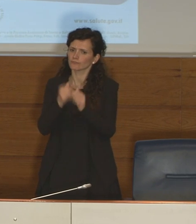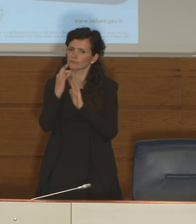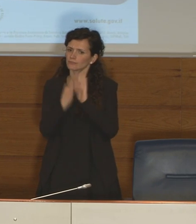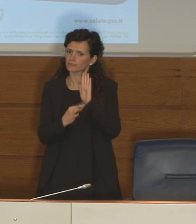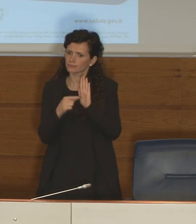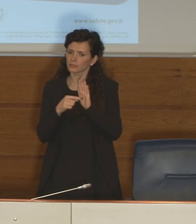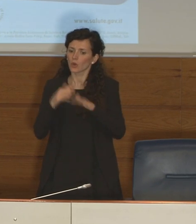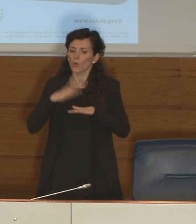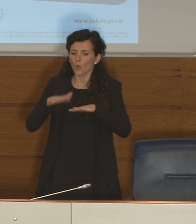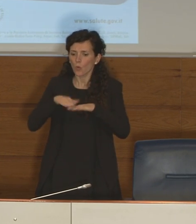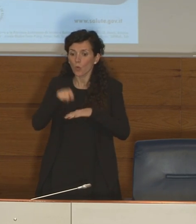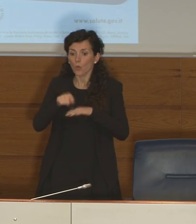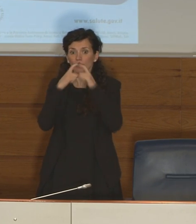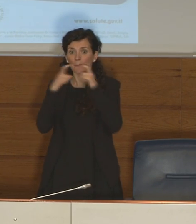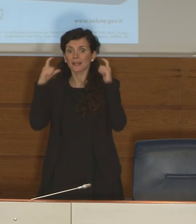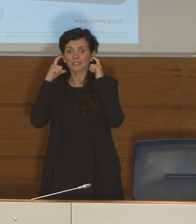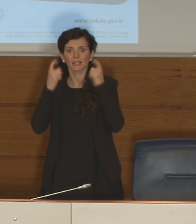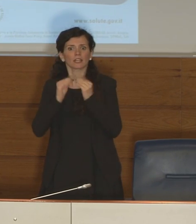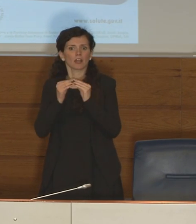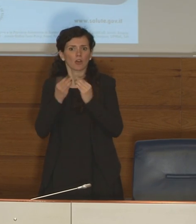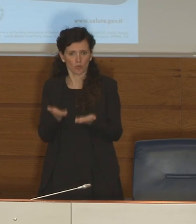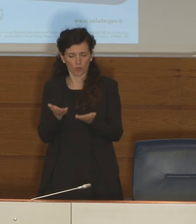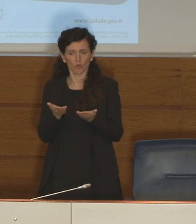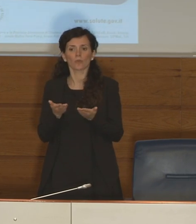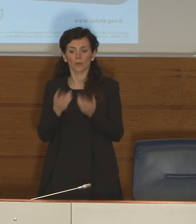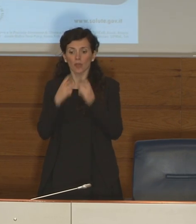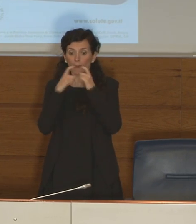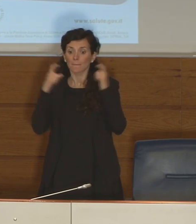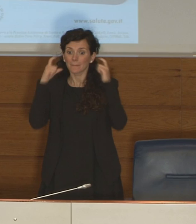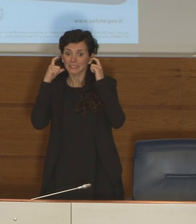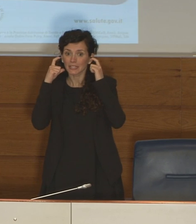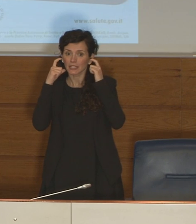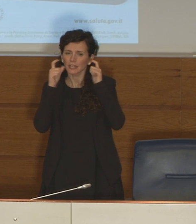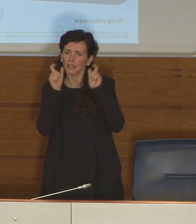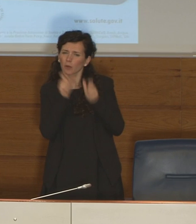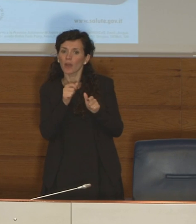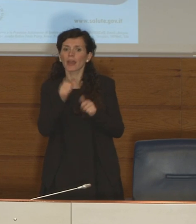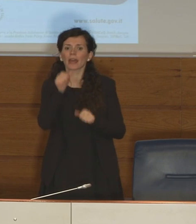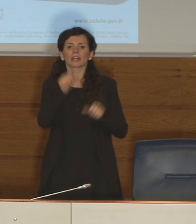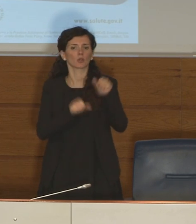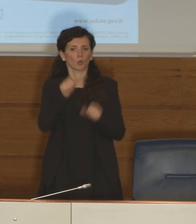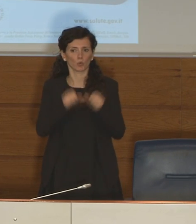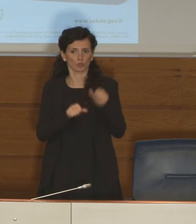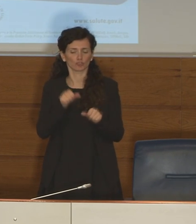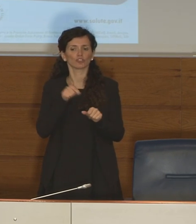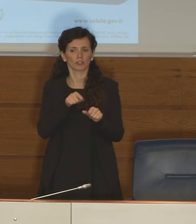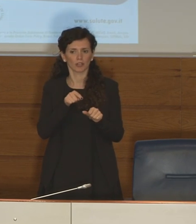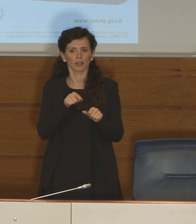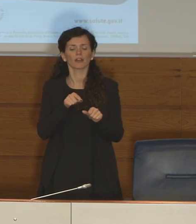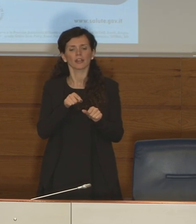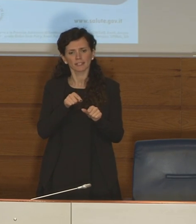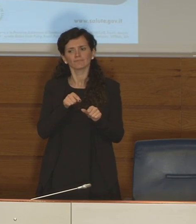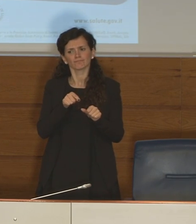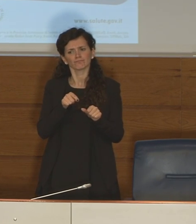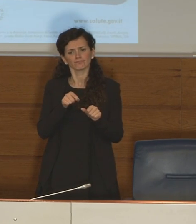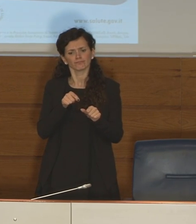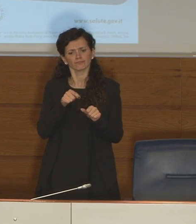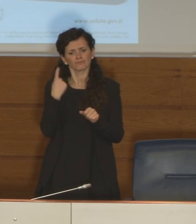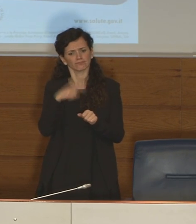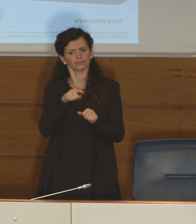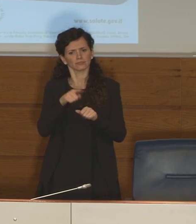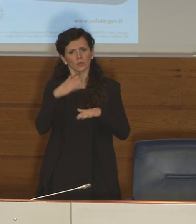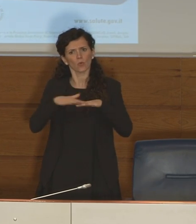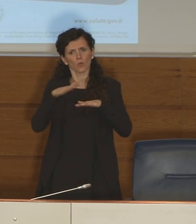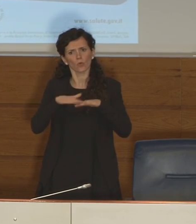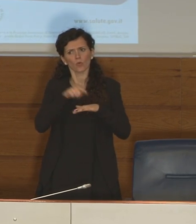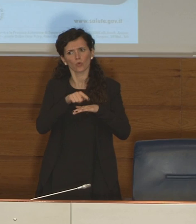utilizzo delle mascherine in particolar modo per le mascherine chirurgiche che ci fa essere particolarmente confidenti per